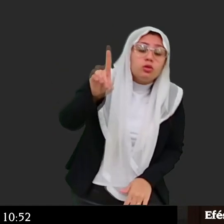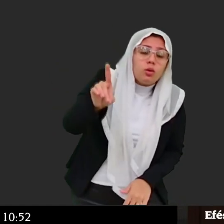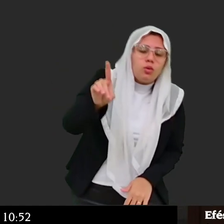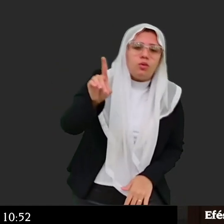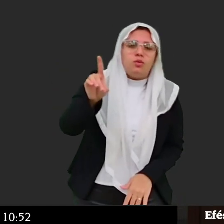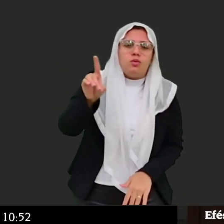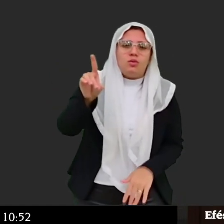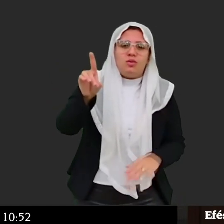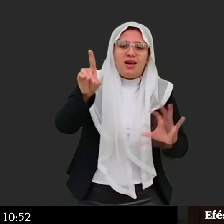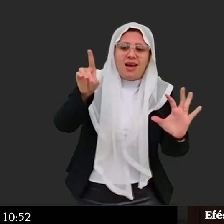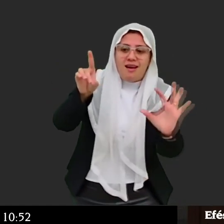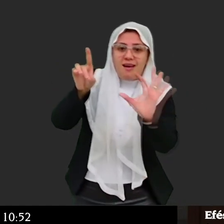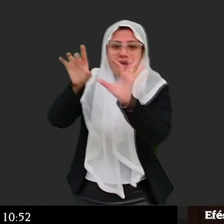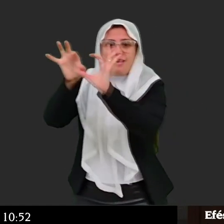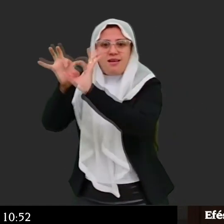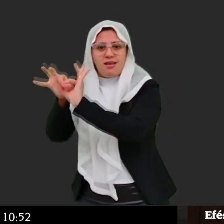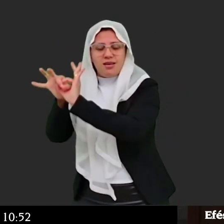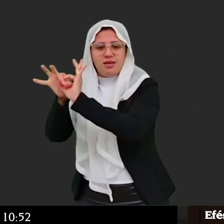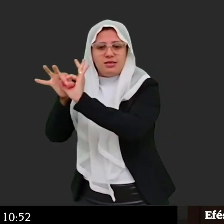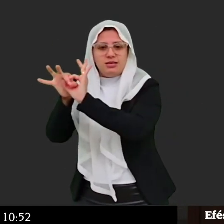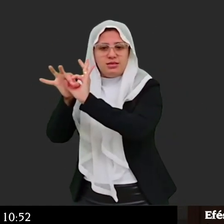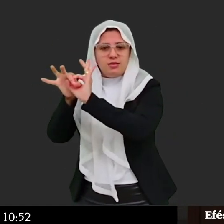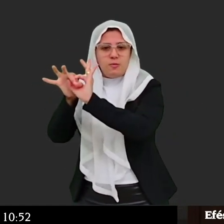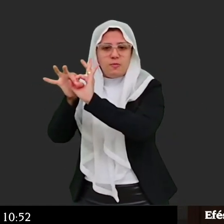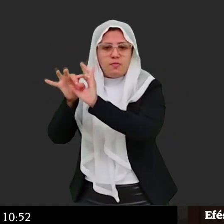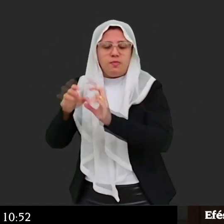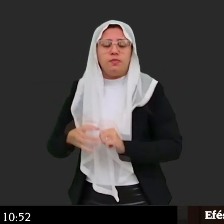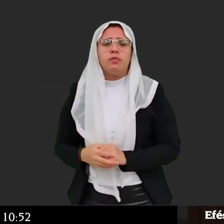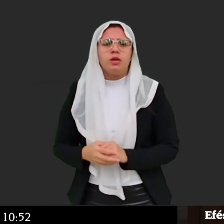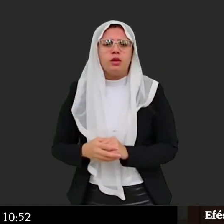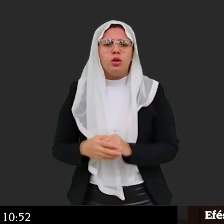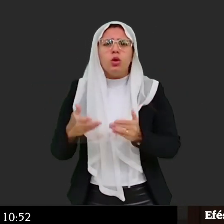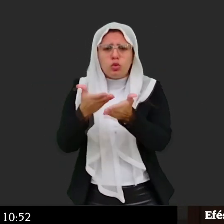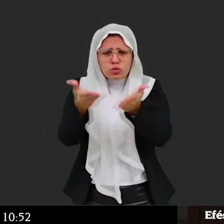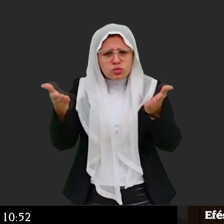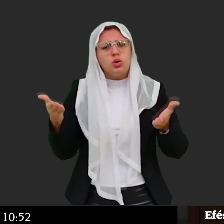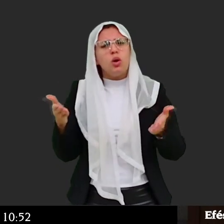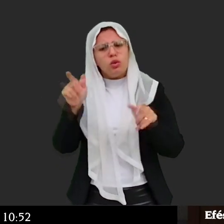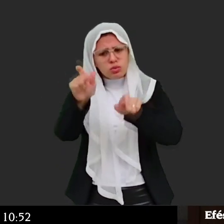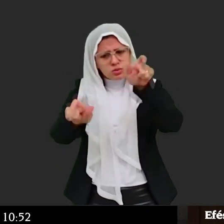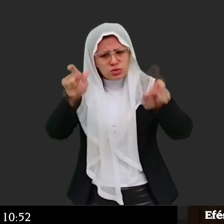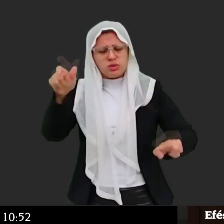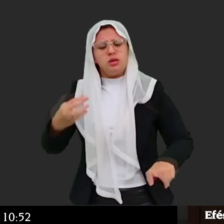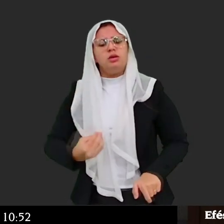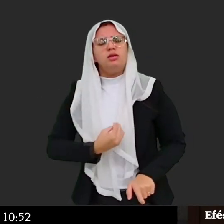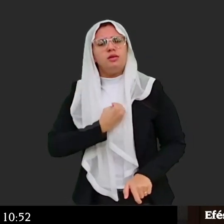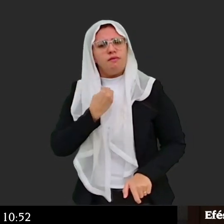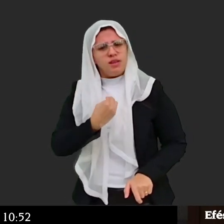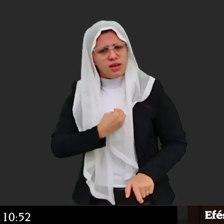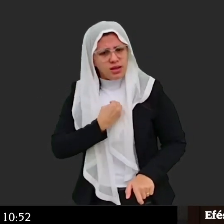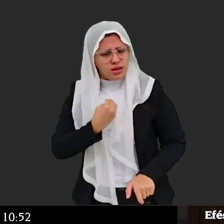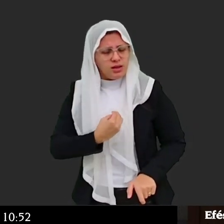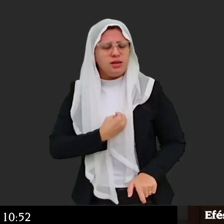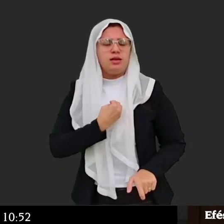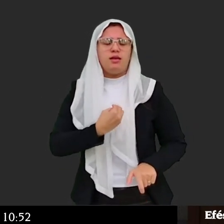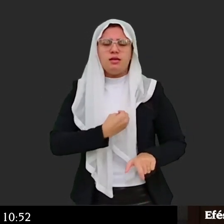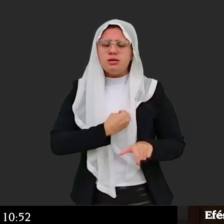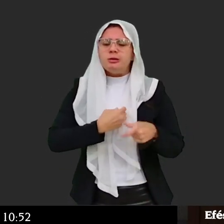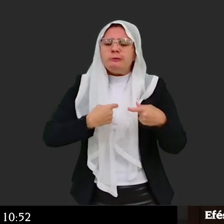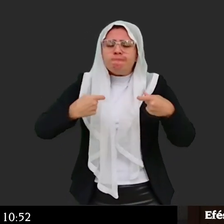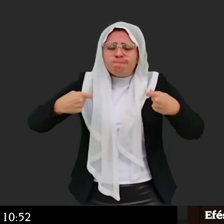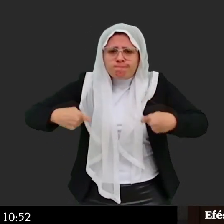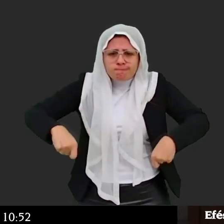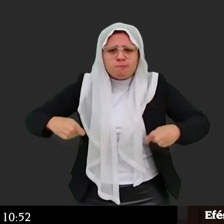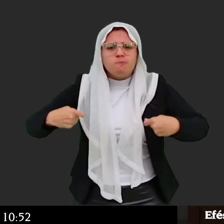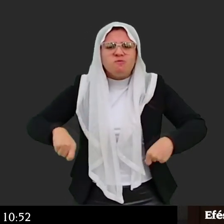são todos iguais, mas todos têm vida, todos são úteis, todos são necessários, e nenhum deve